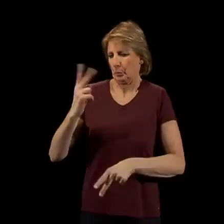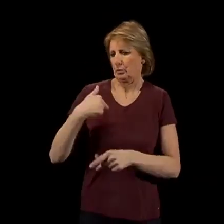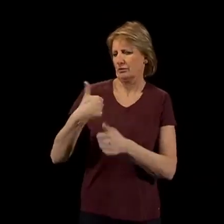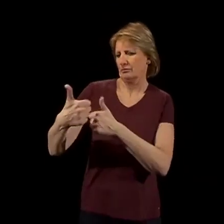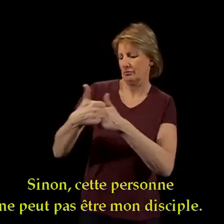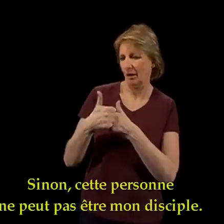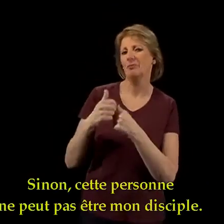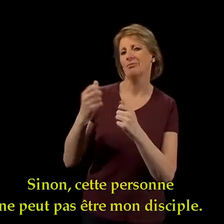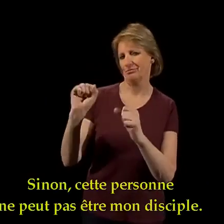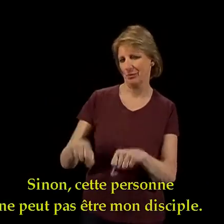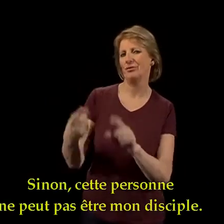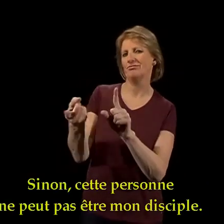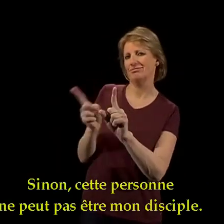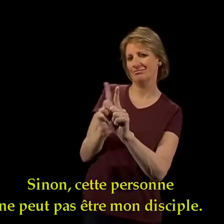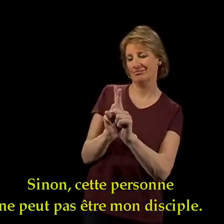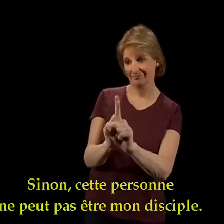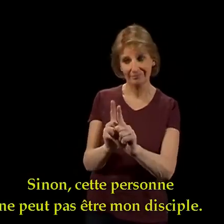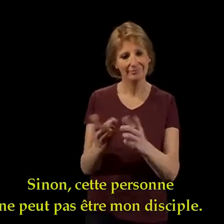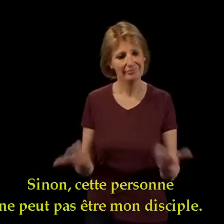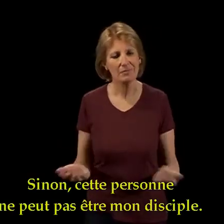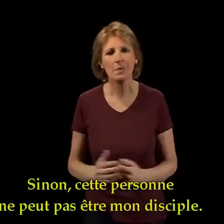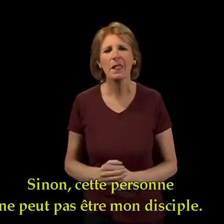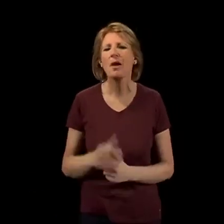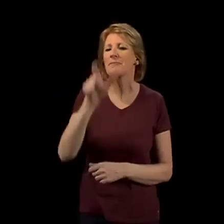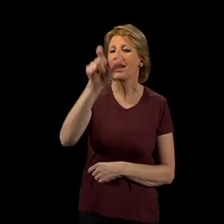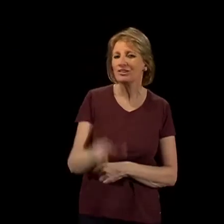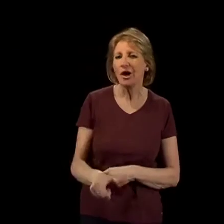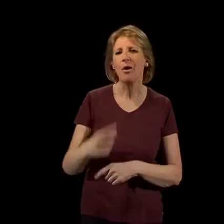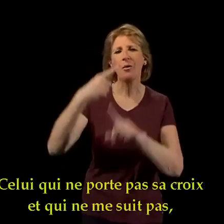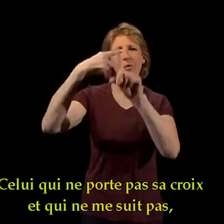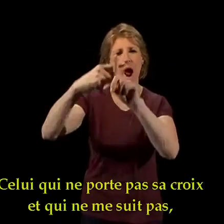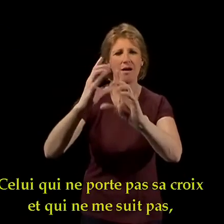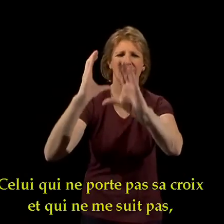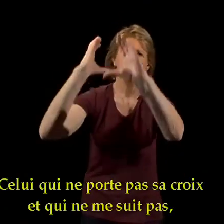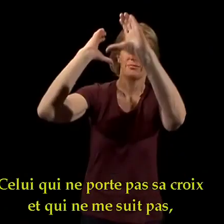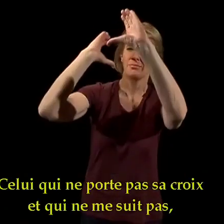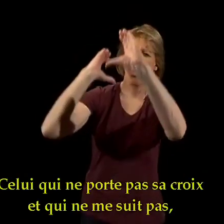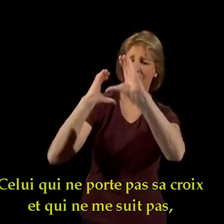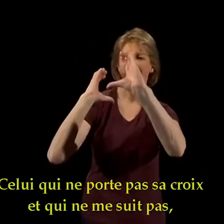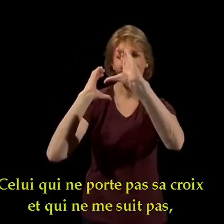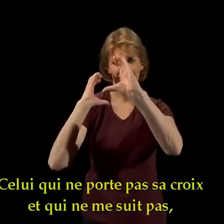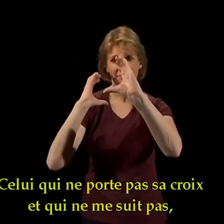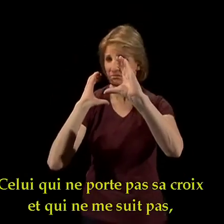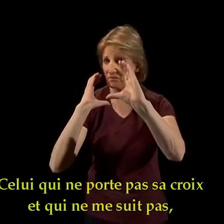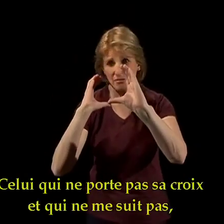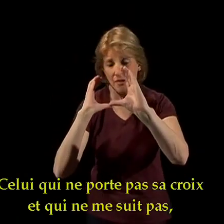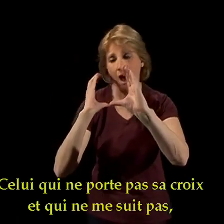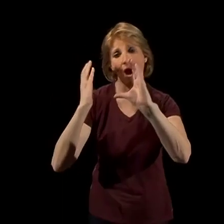» Sinon cette personne ne peut pas être mon disciple. Celui qui ne porte pas sa croix et qui ne me